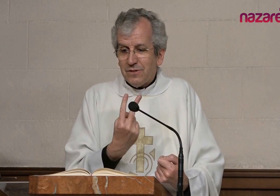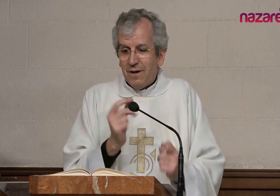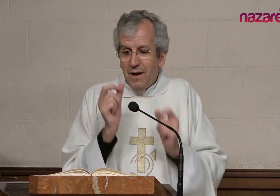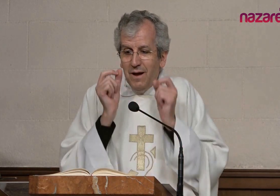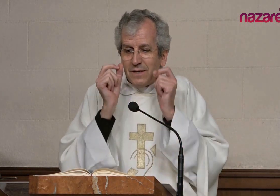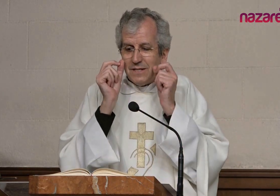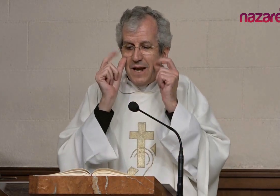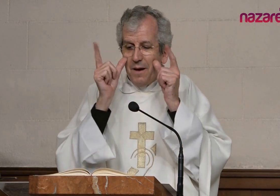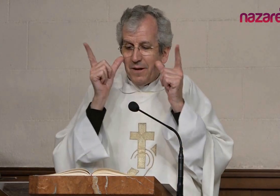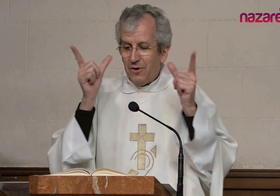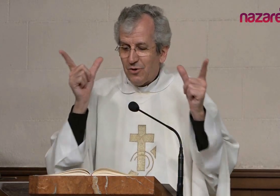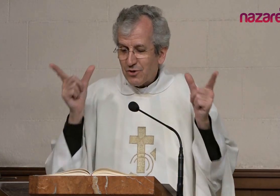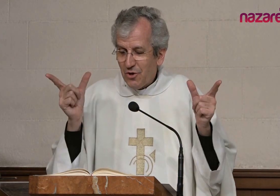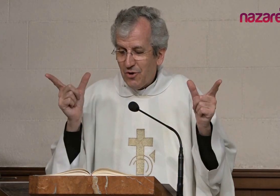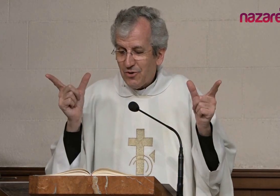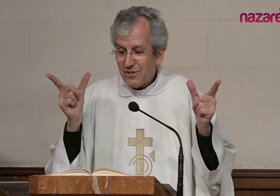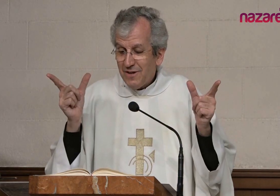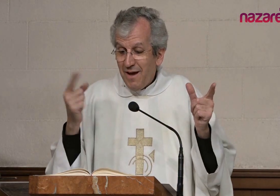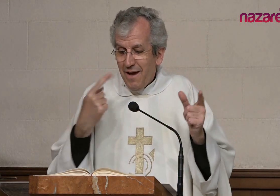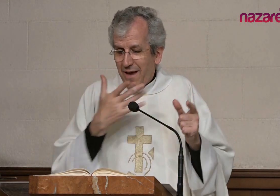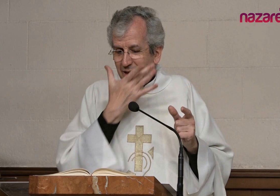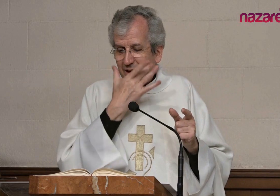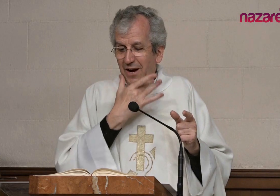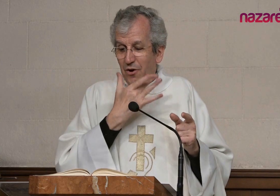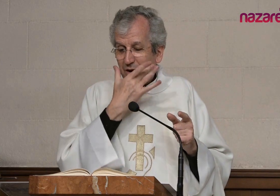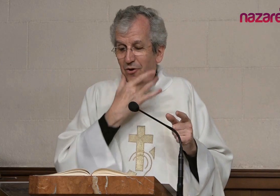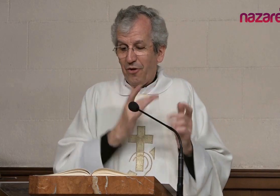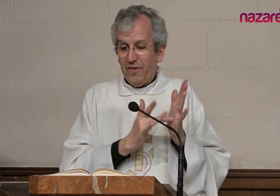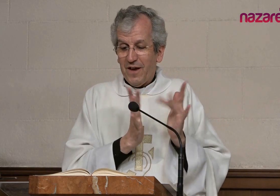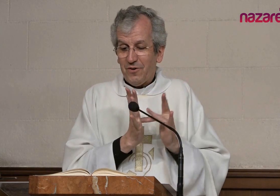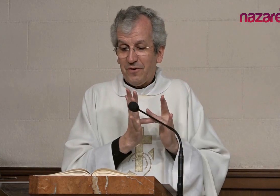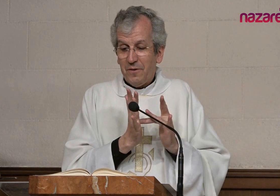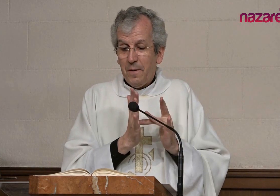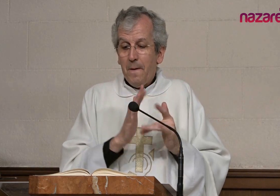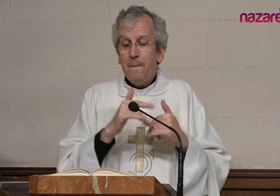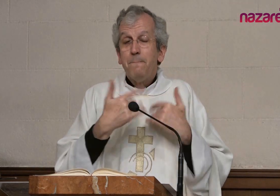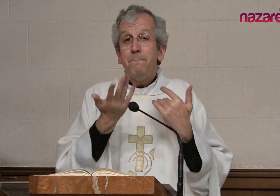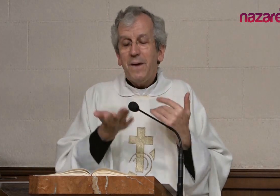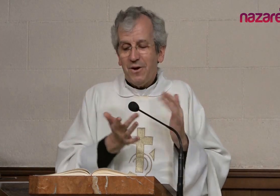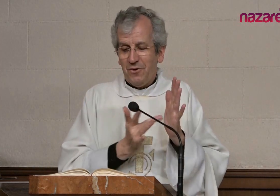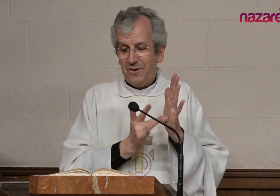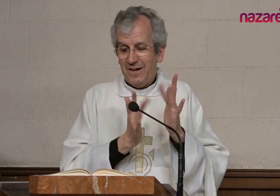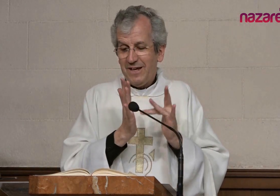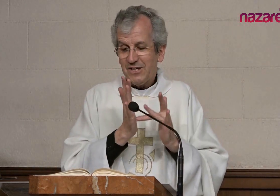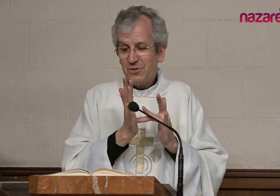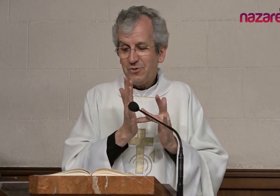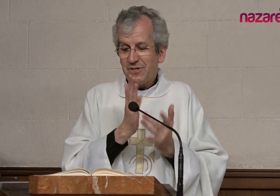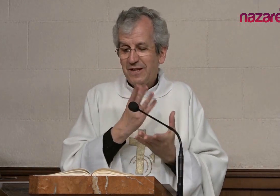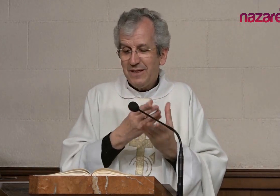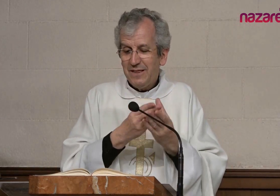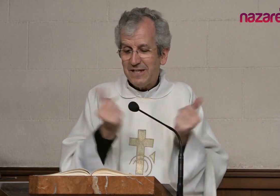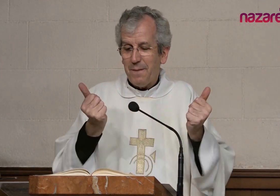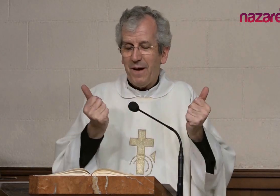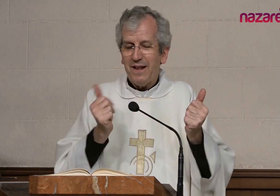Ellos se le abrieron los ojos y lo reconocieron, pero Jesús